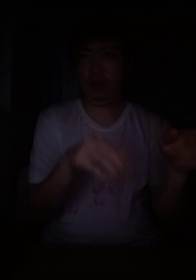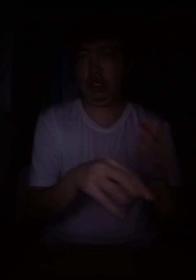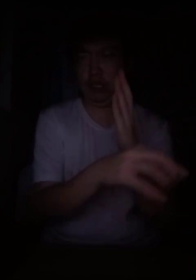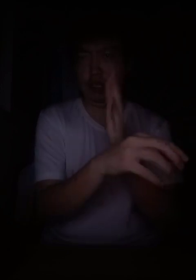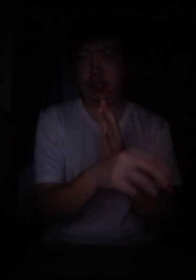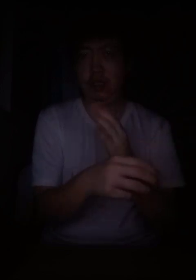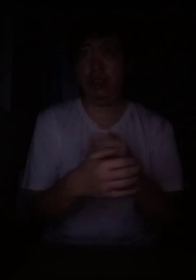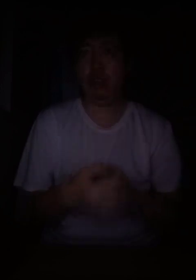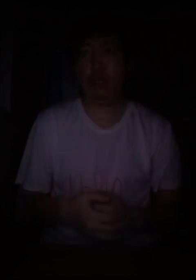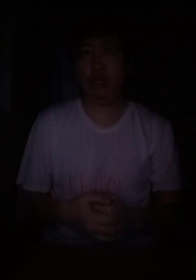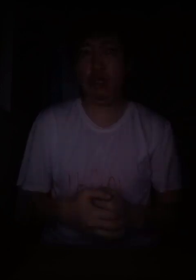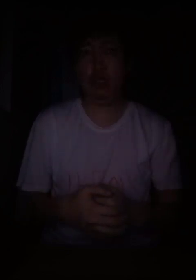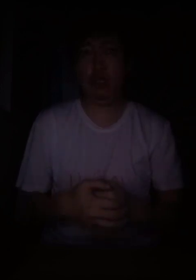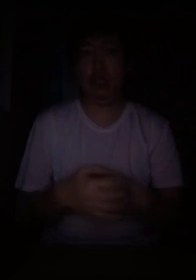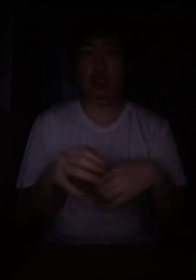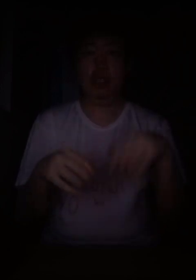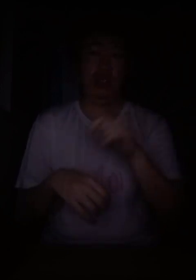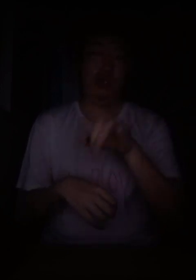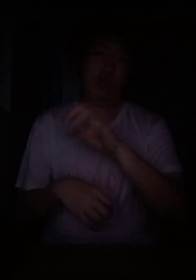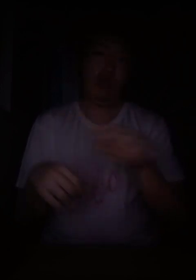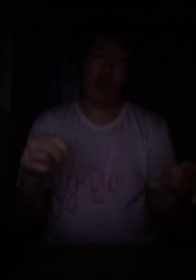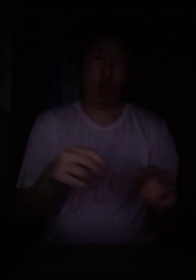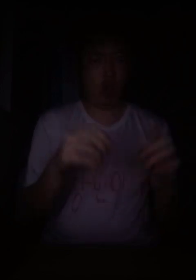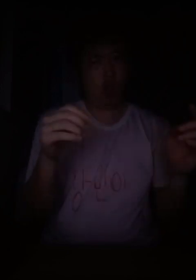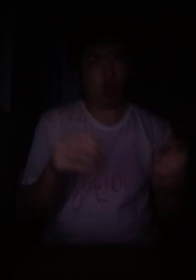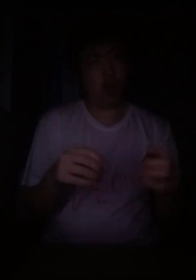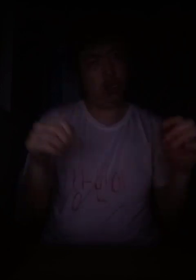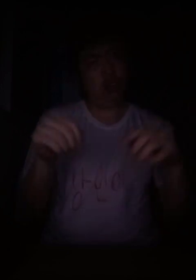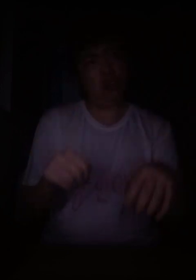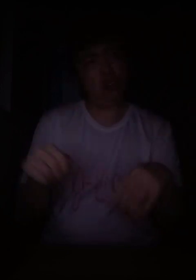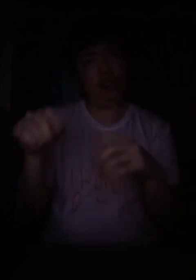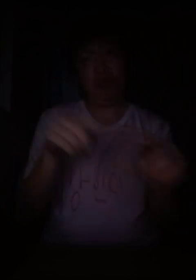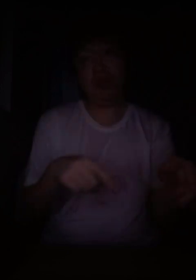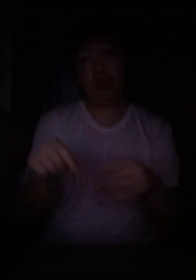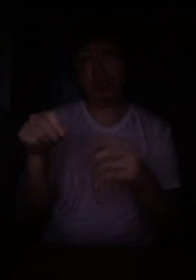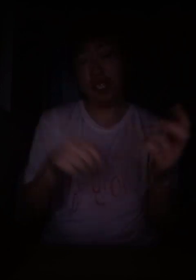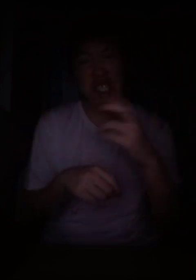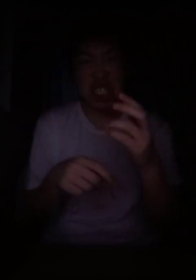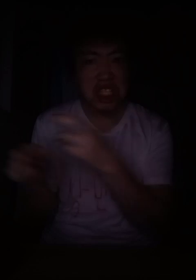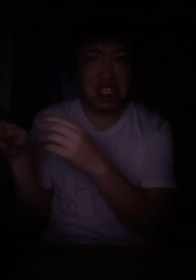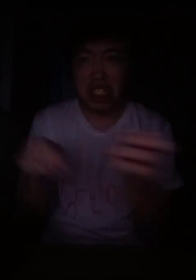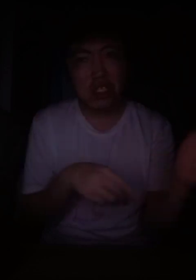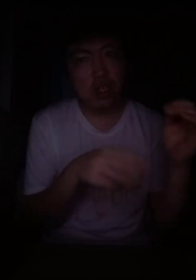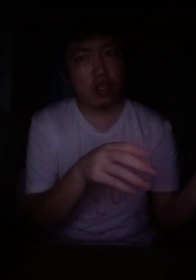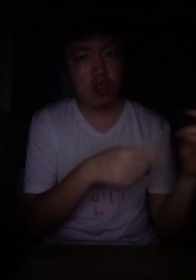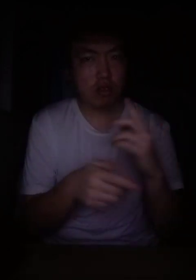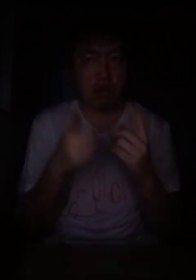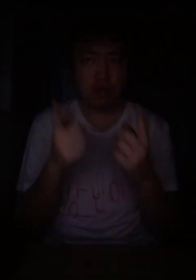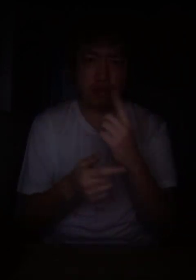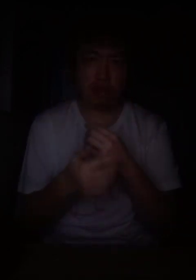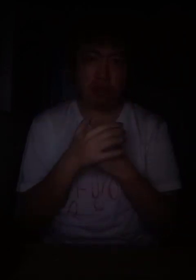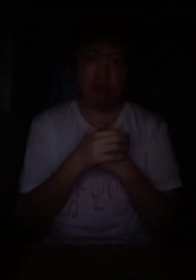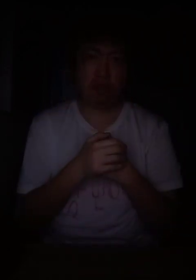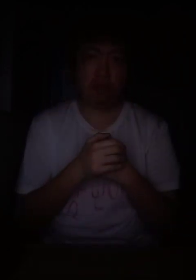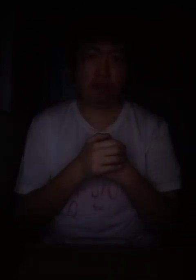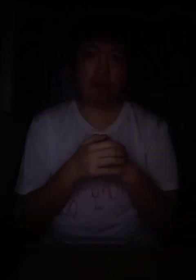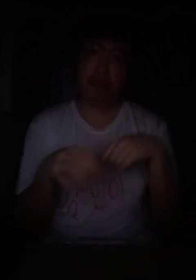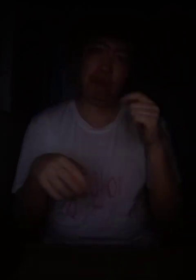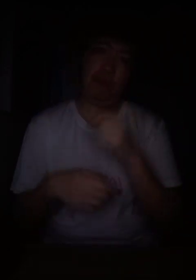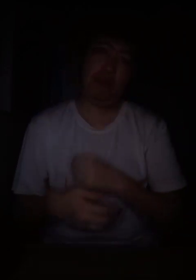막아뒀습니다. 이처럼 집중호우 때마다 지하 주차장에서의 인명사고가 잇따르고 있습니다. 지난달 서울 서초구의 한